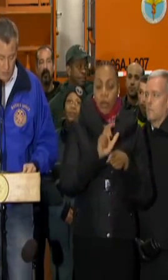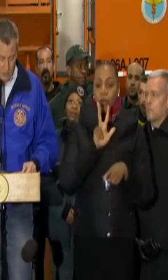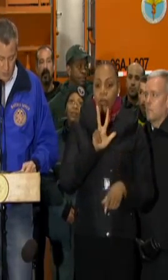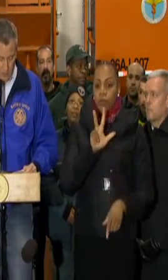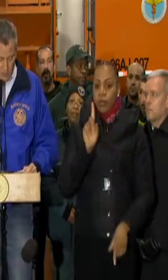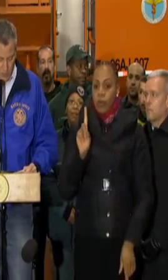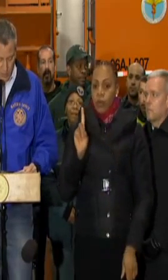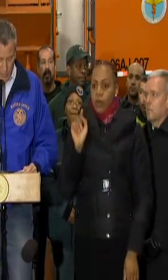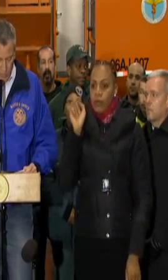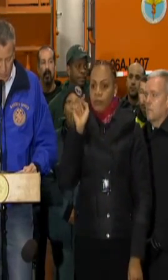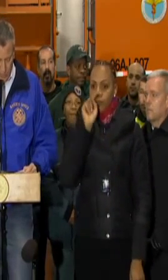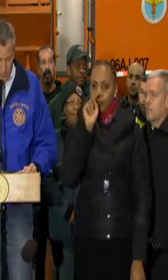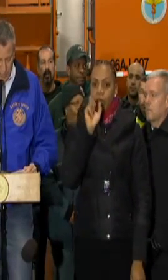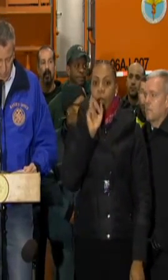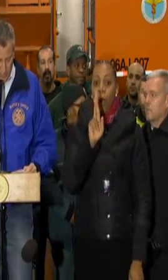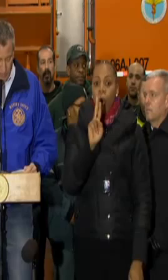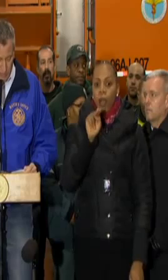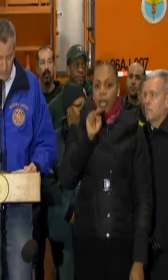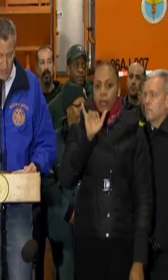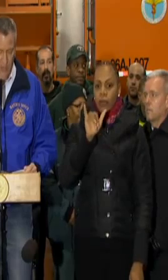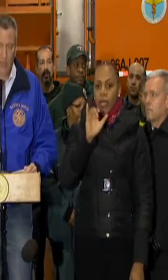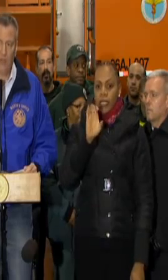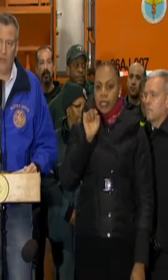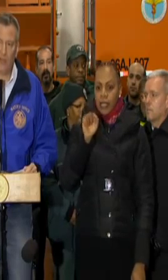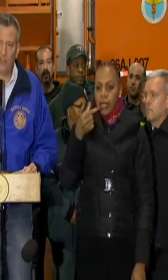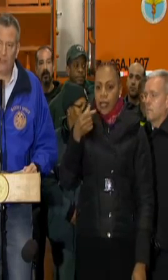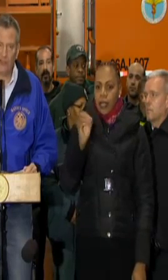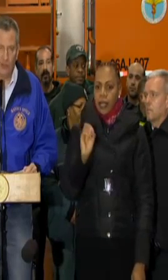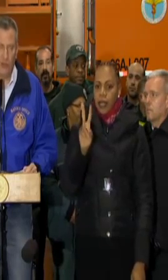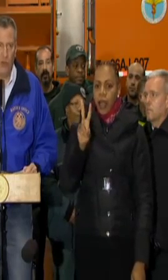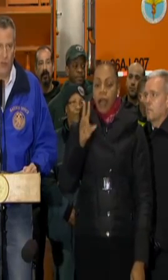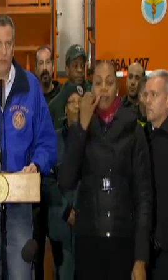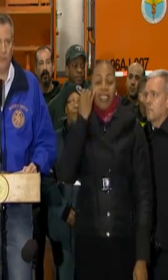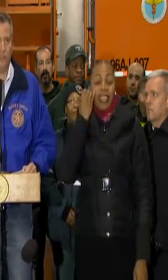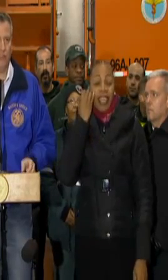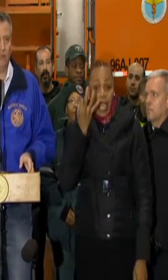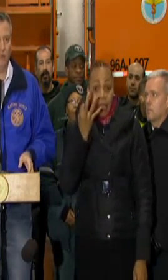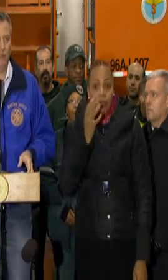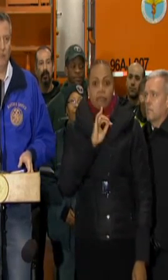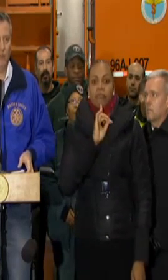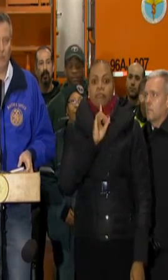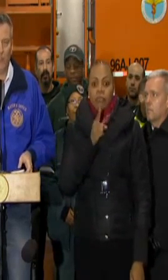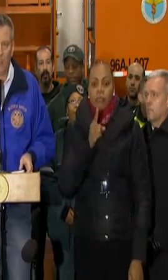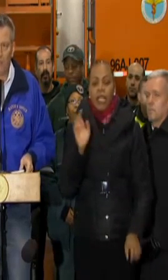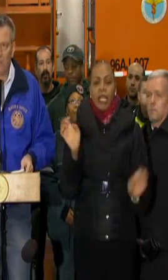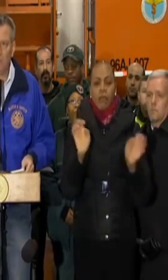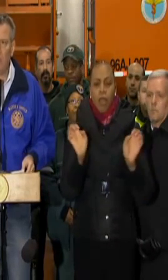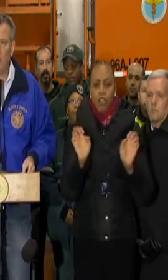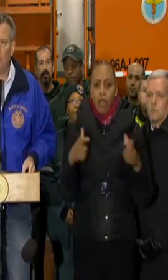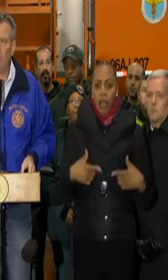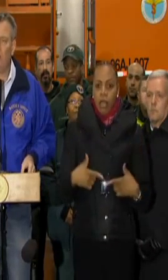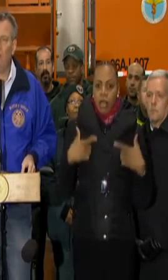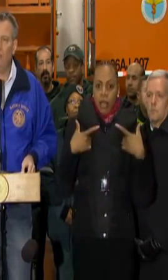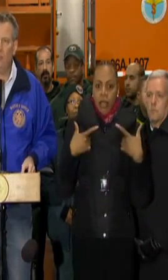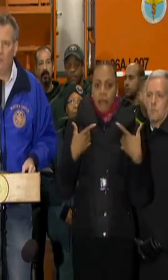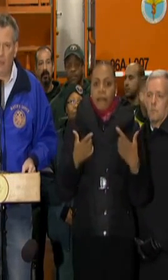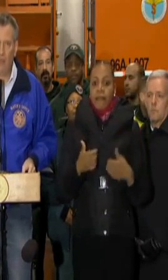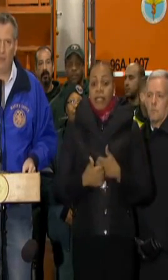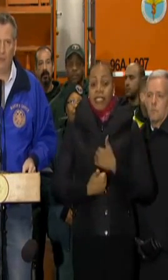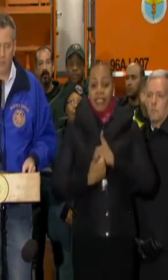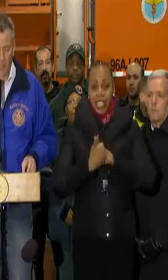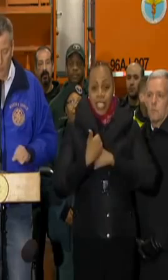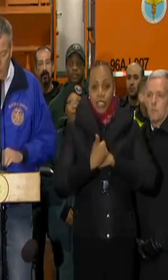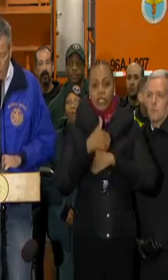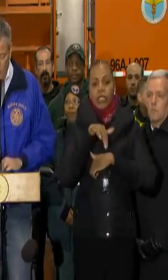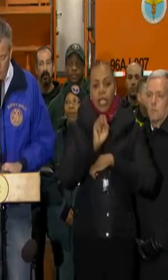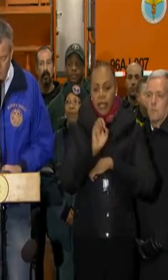311 or go to nyc.gov. If there is a true emergency, if someone's life is in danger, then